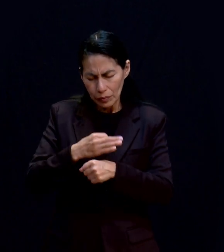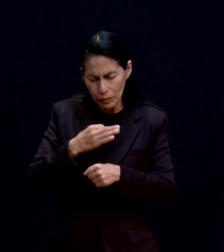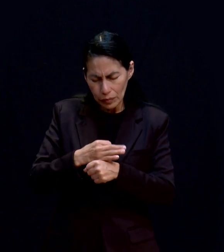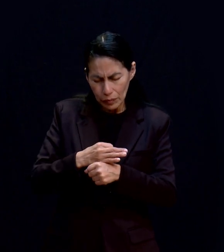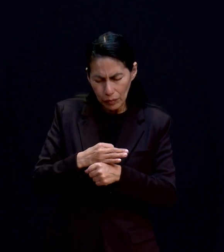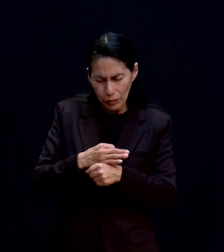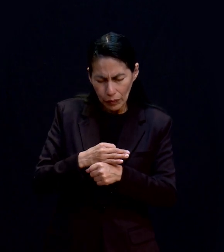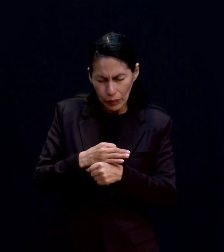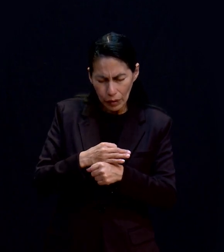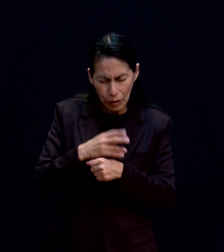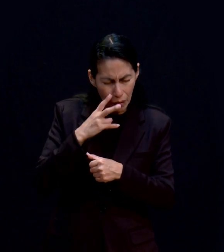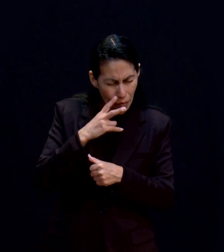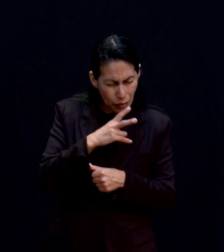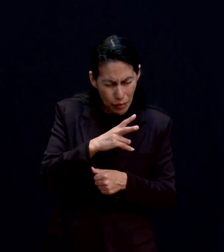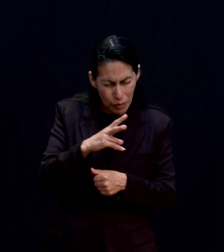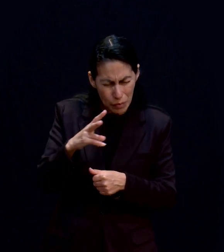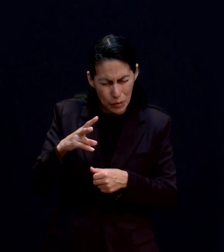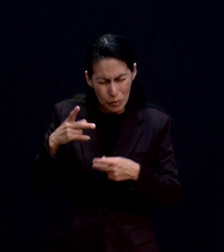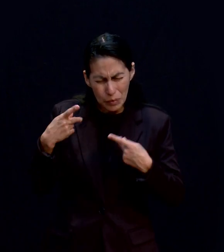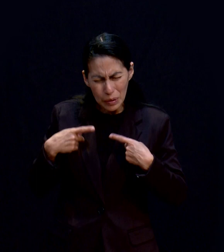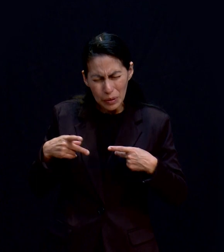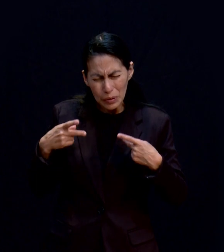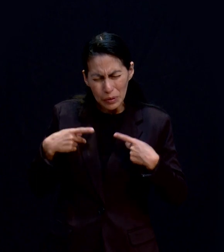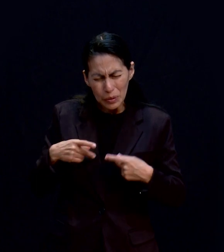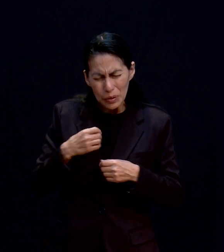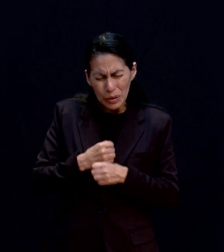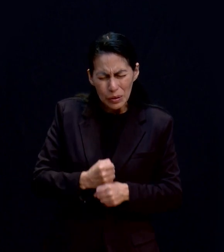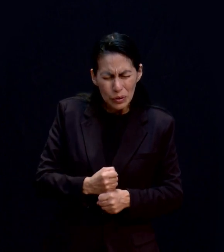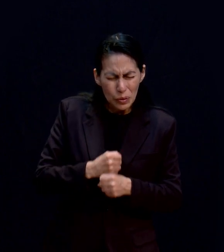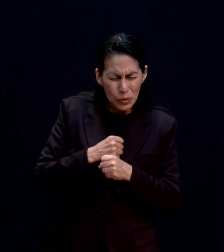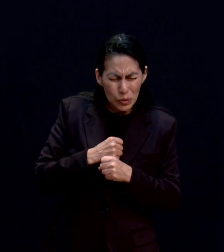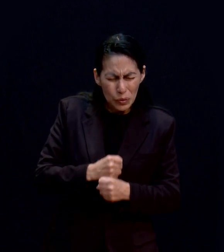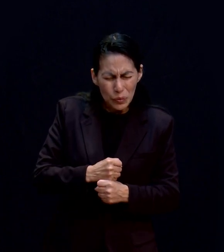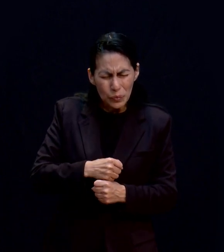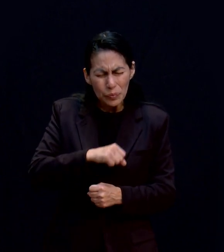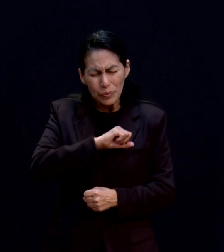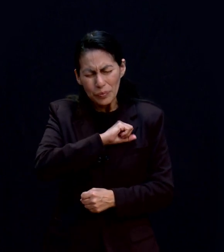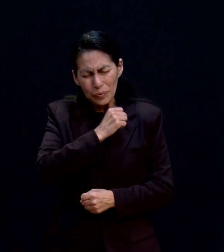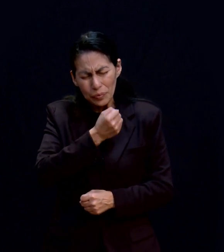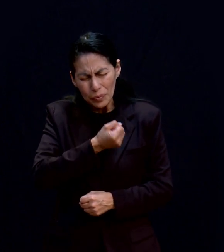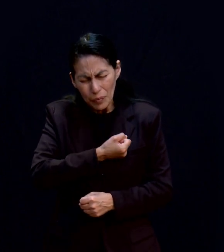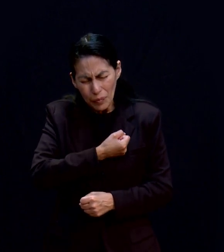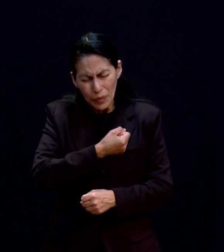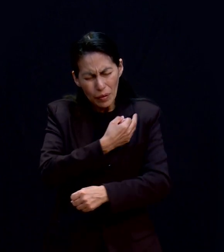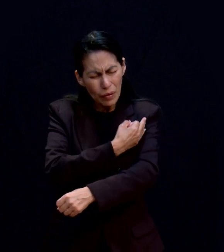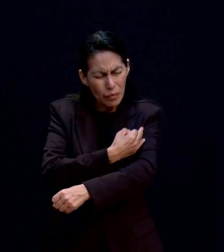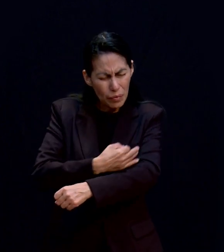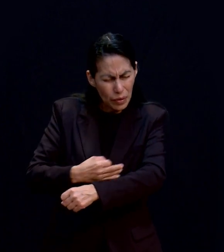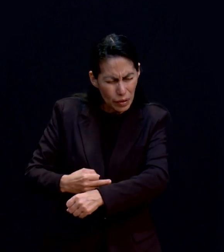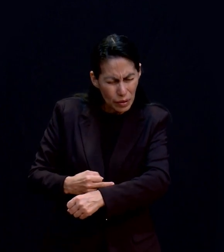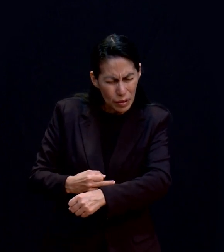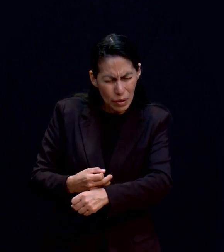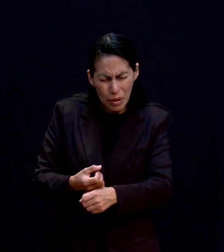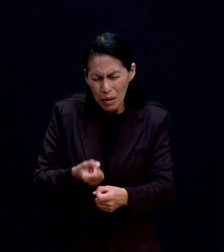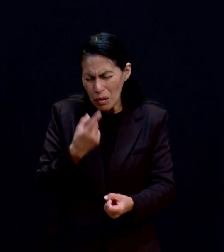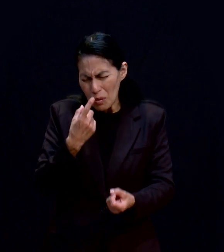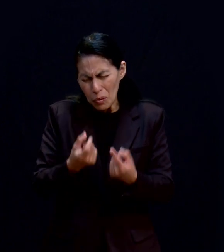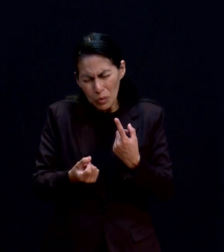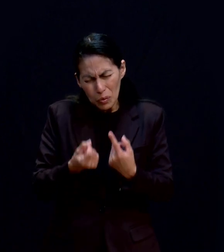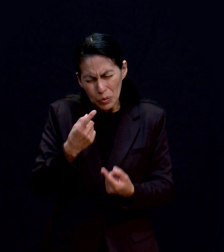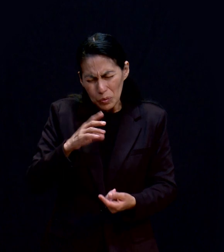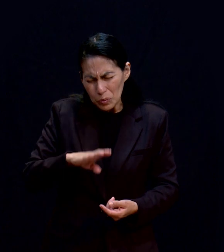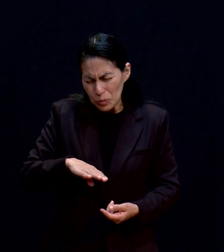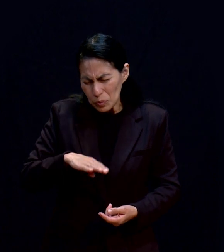hemos escuchado que hay muchas personas quebrantadas padre por la salud de su familia